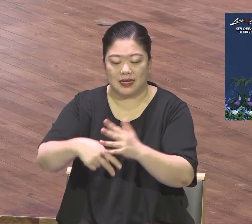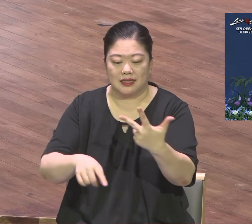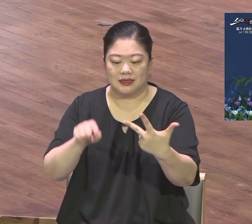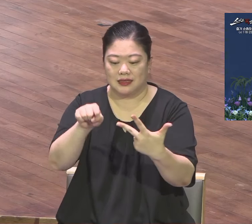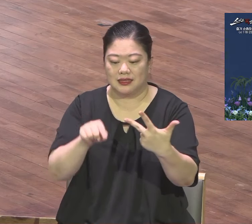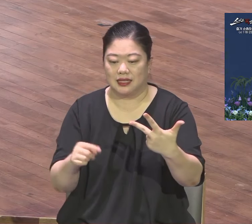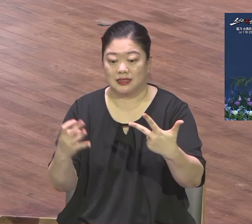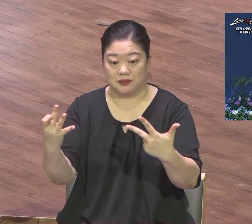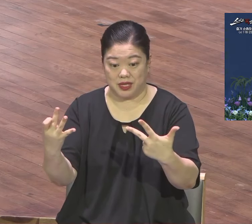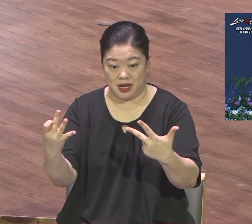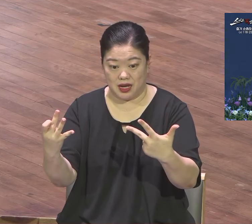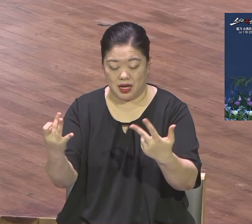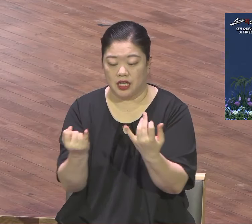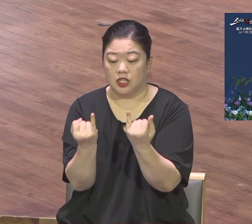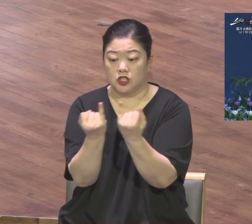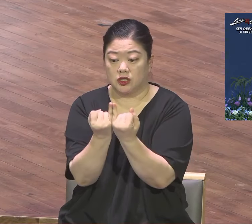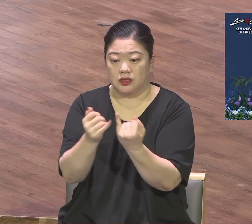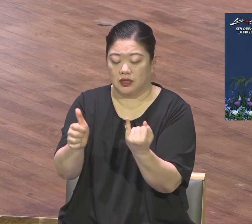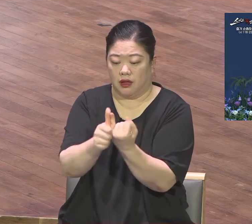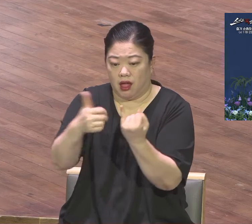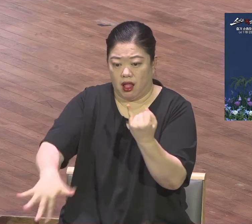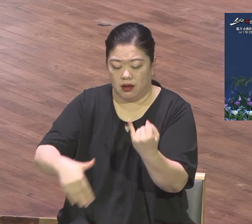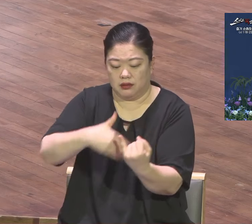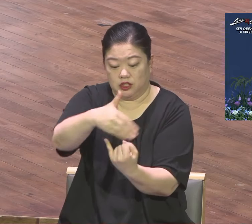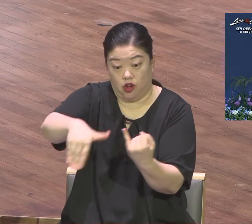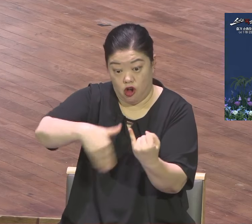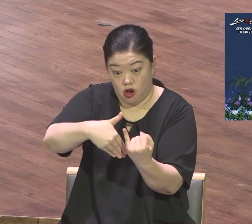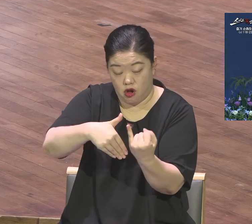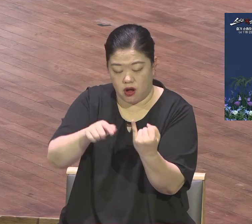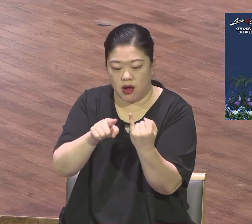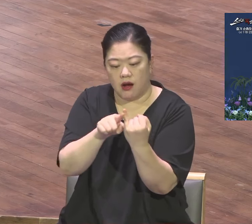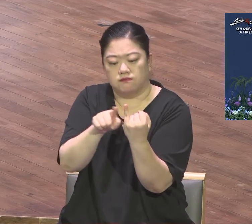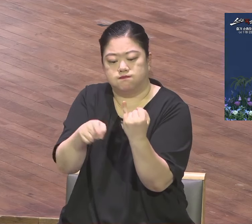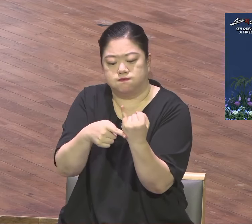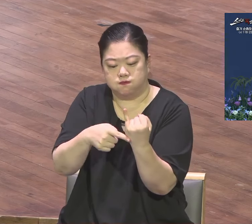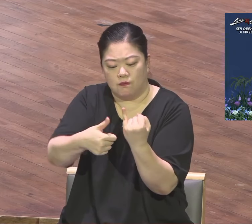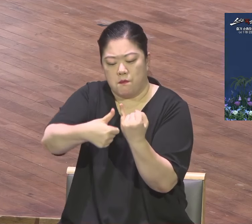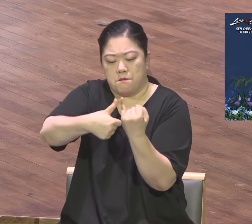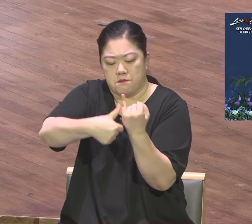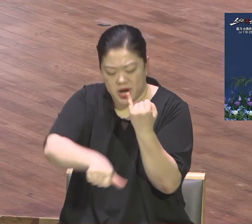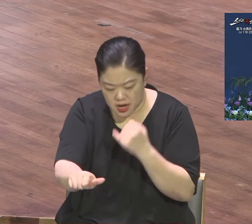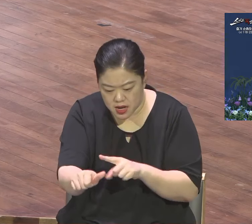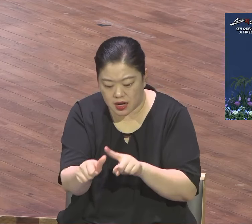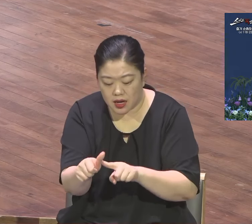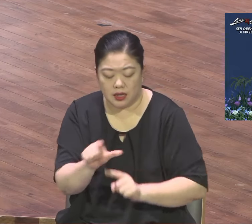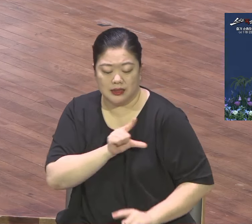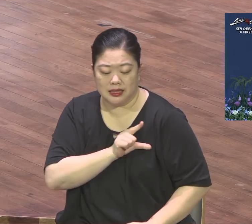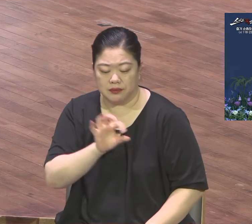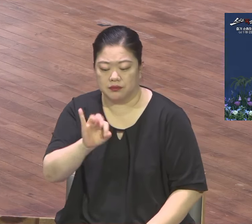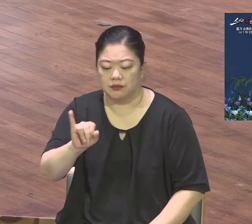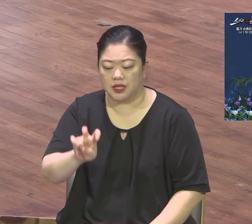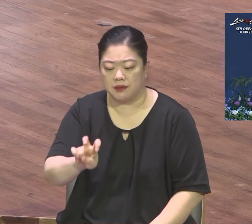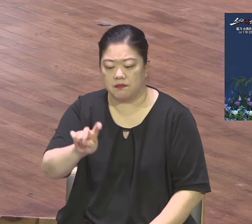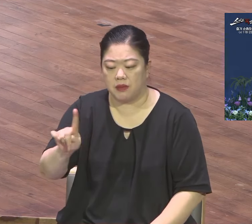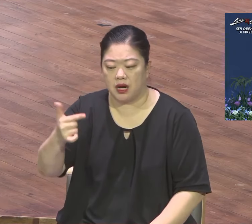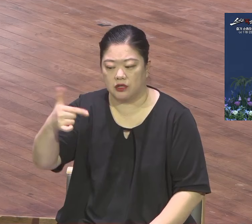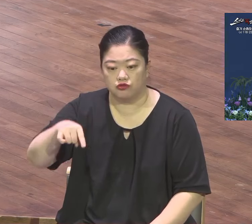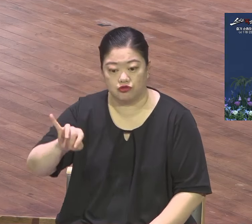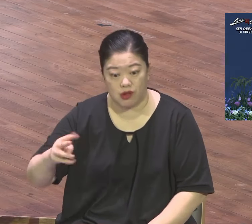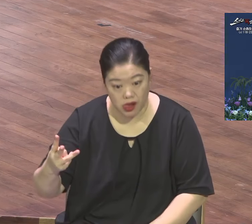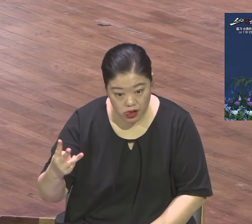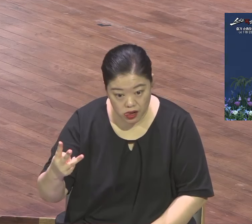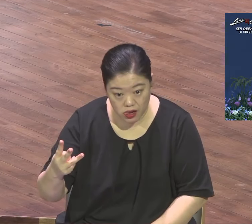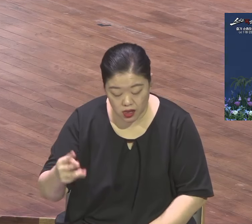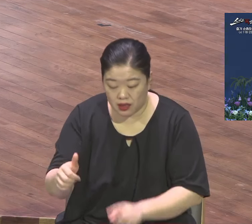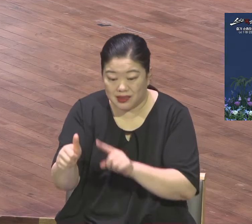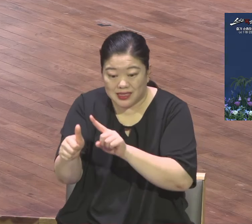이름을 임마누엘을 하리라. 그러면서 이새의 줄기에서 한 사기 날 것이고 그는 기무자의 모사요 전능하신